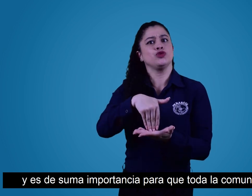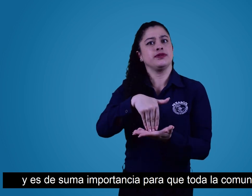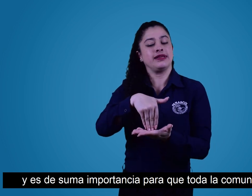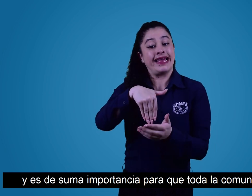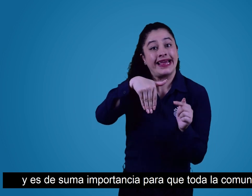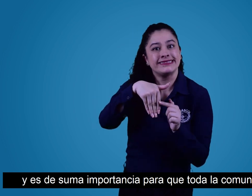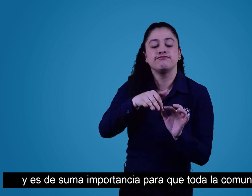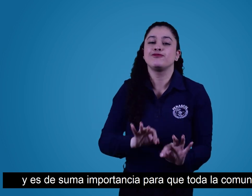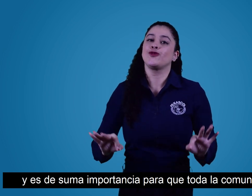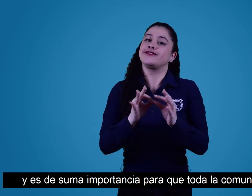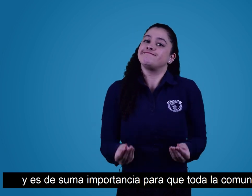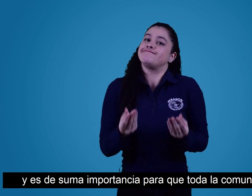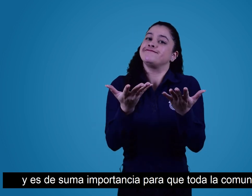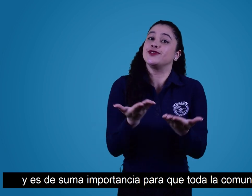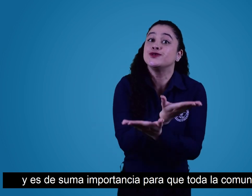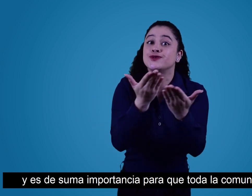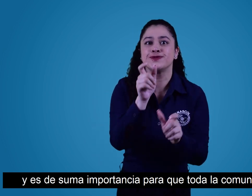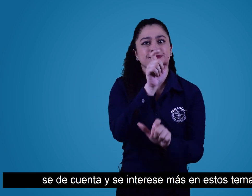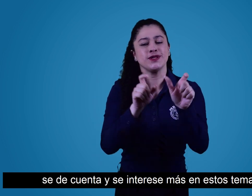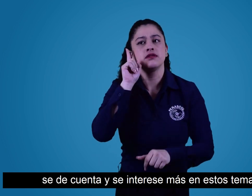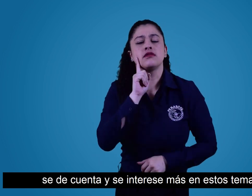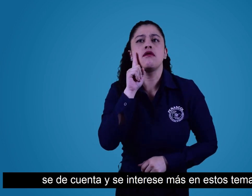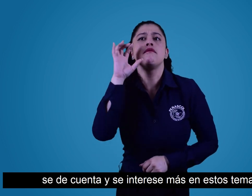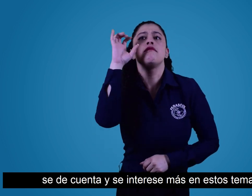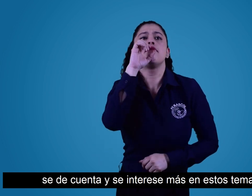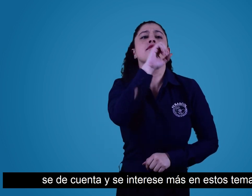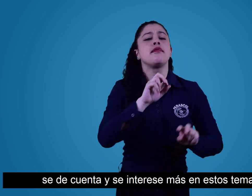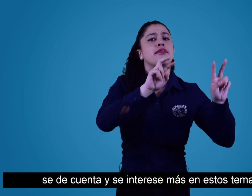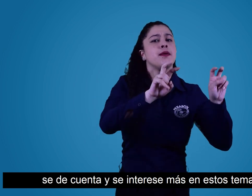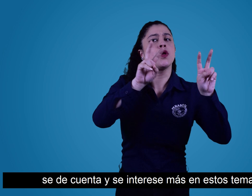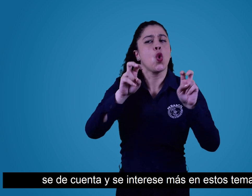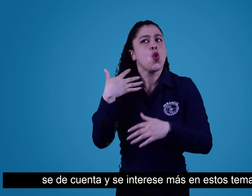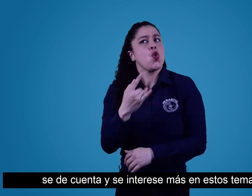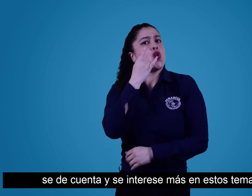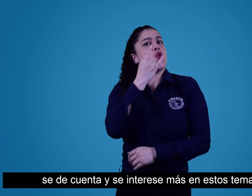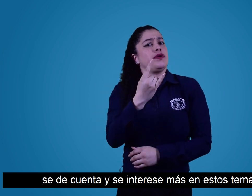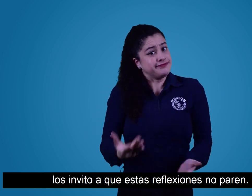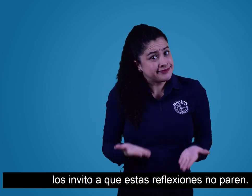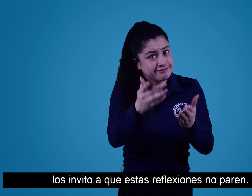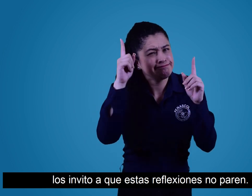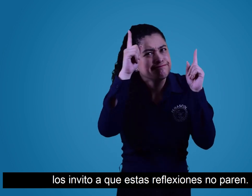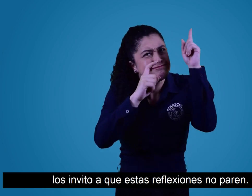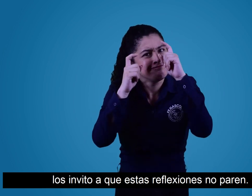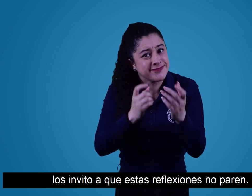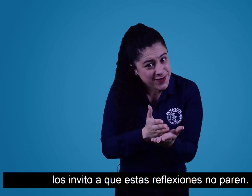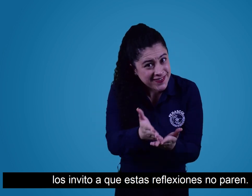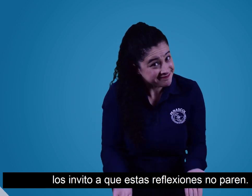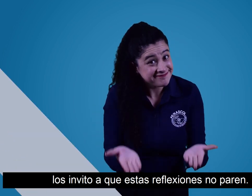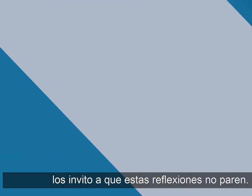es de suma importancia para que toda la comunidad sorda se dé cuenta y se interese más en estos temas. Los invito a que estas reflexiones